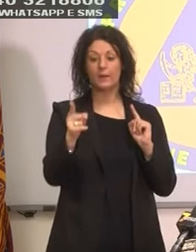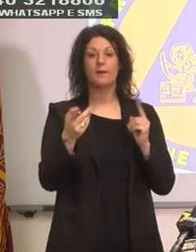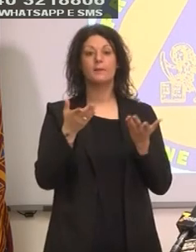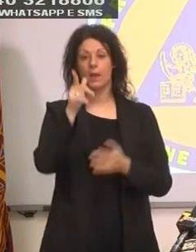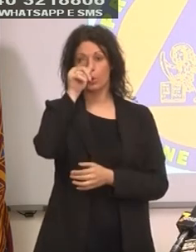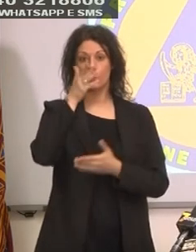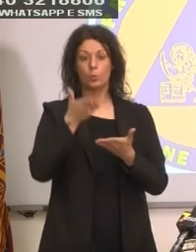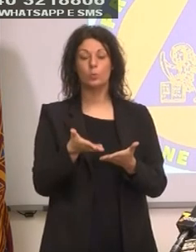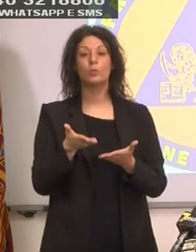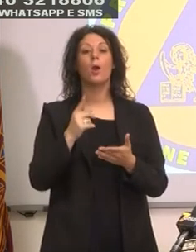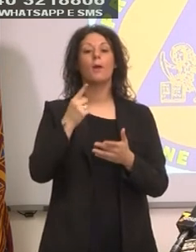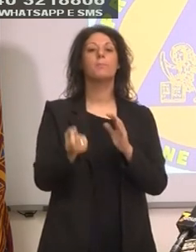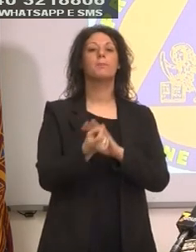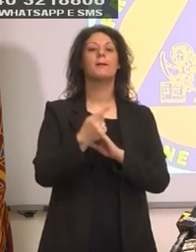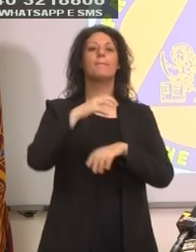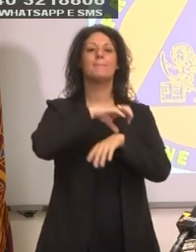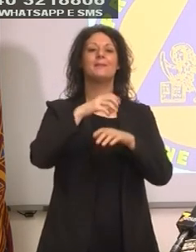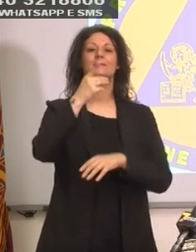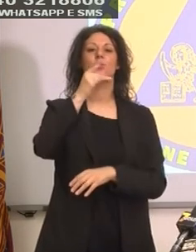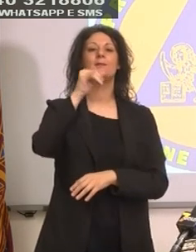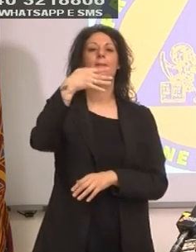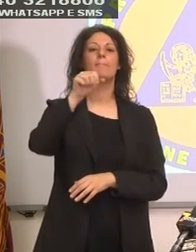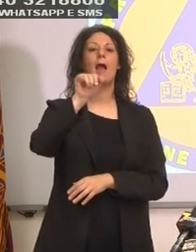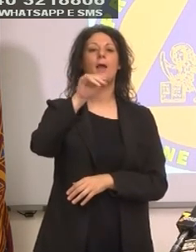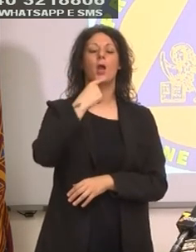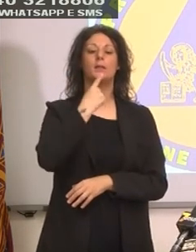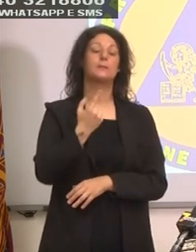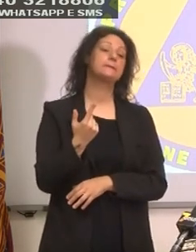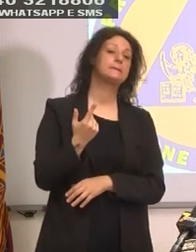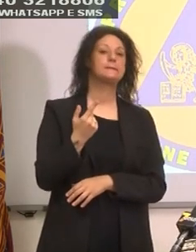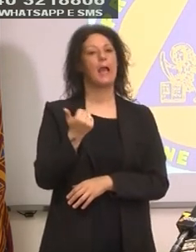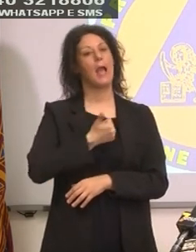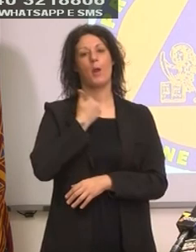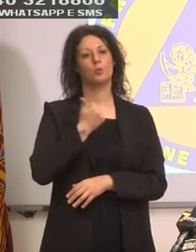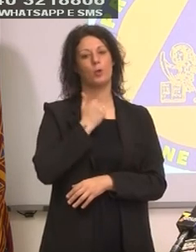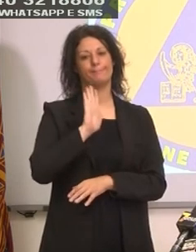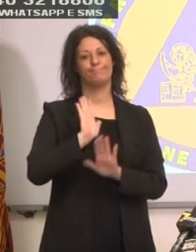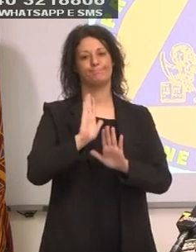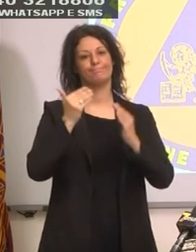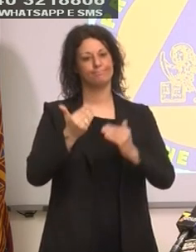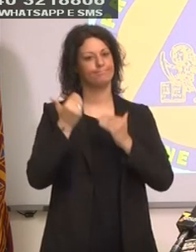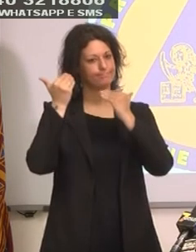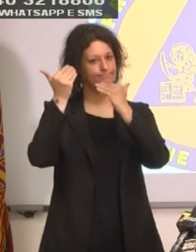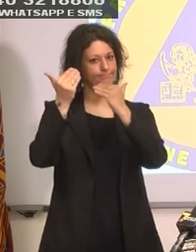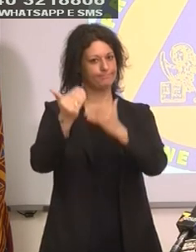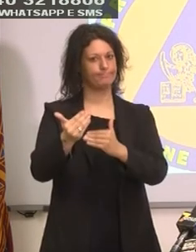quando il ministro Di Maio ha detto candidamente troppo presto per parlare di autonomia, bisogna buttarlo un po' più in là. Adesso dire che la Lega non ha fatto